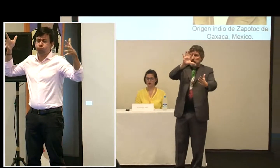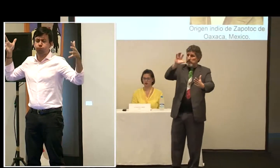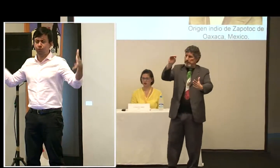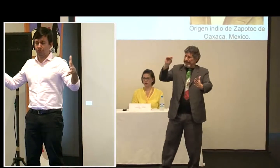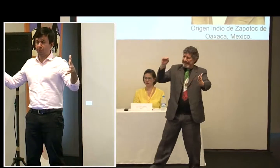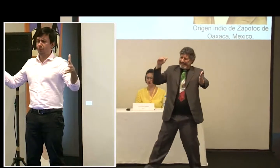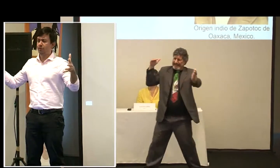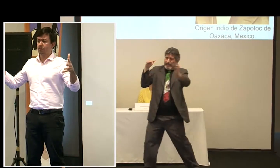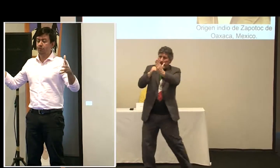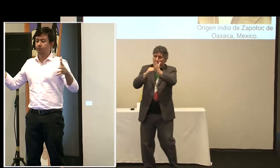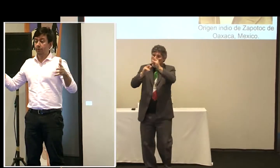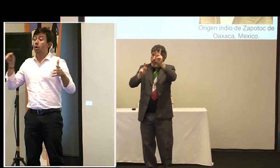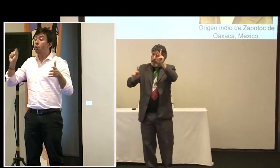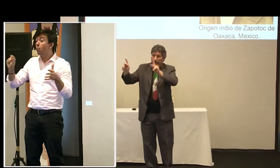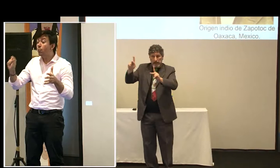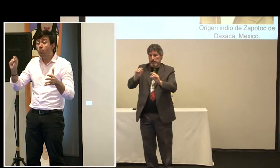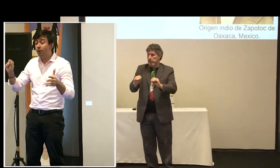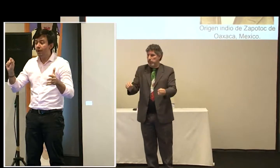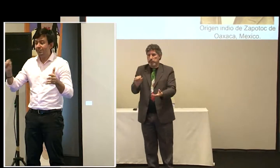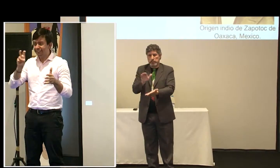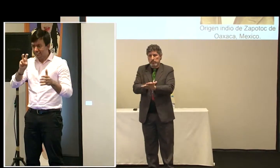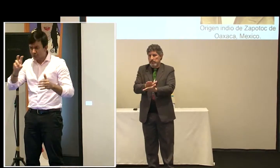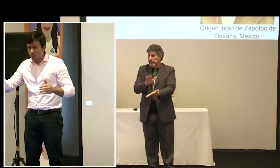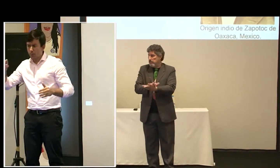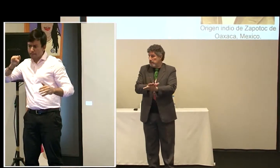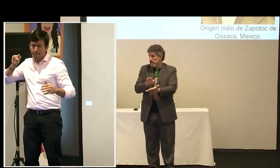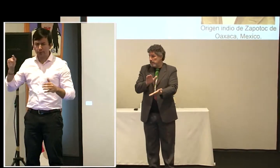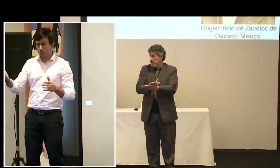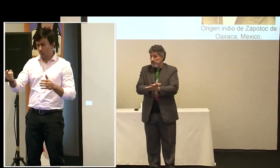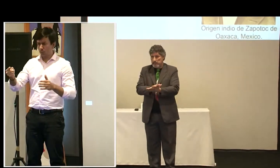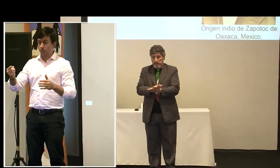A escola de surdos naquela época,